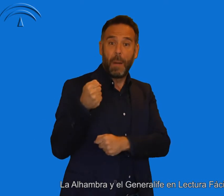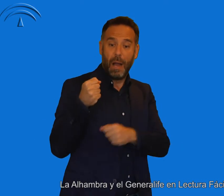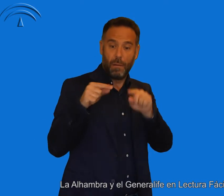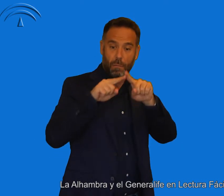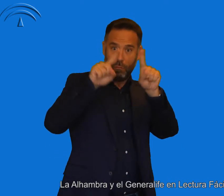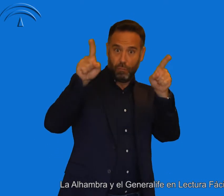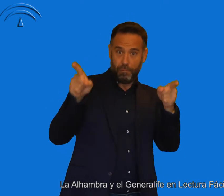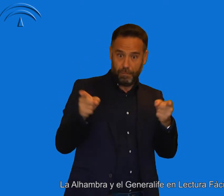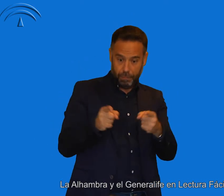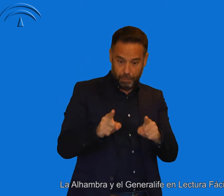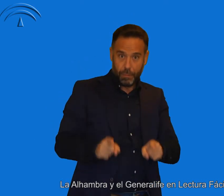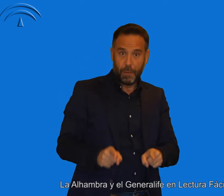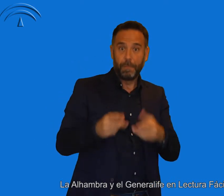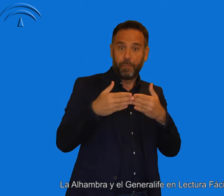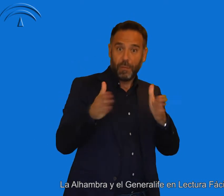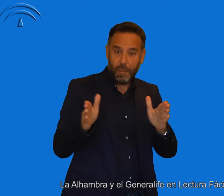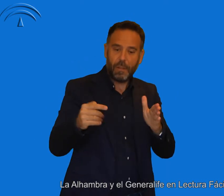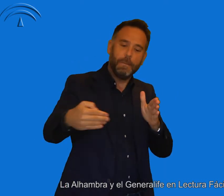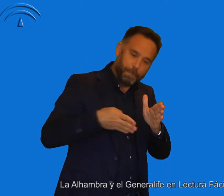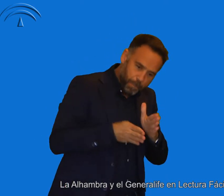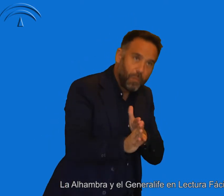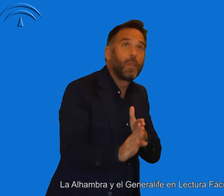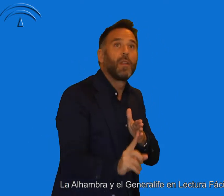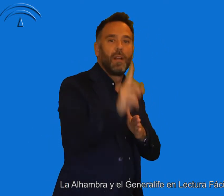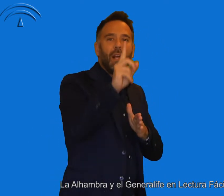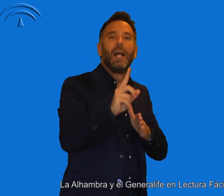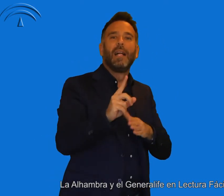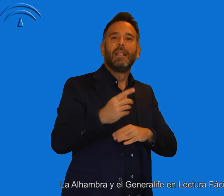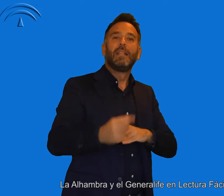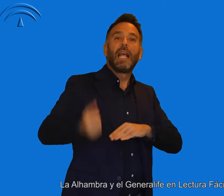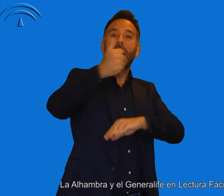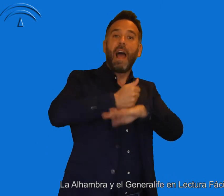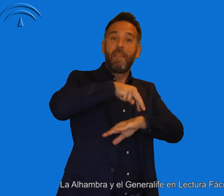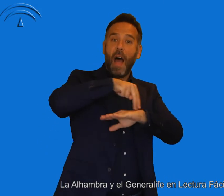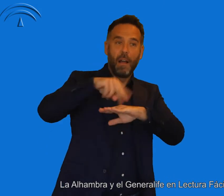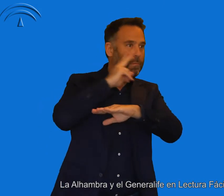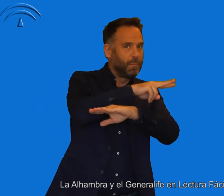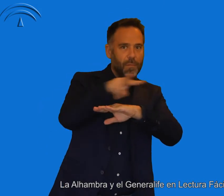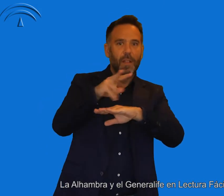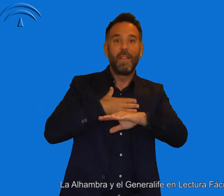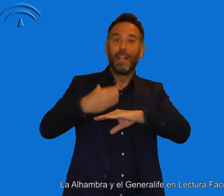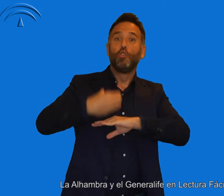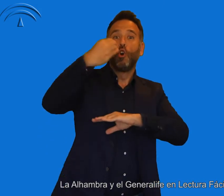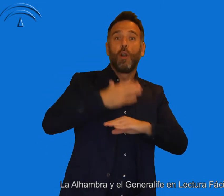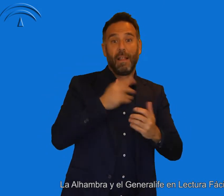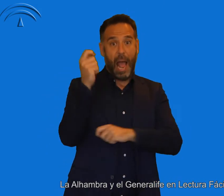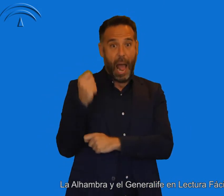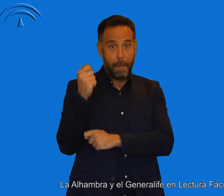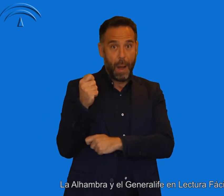La torre de la Puerta de las Armas tiene una abertura en el muro, que es el paso a la terraza de la Torre de las